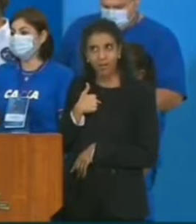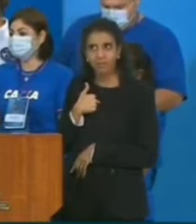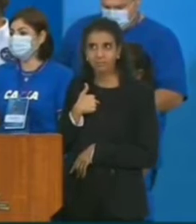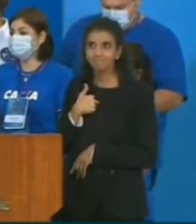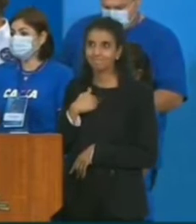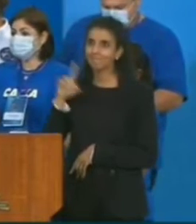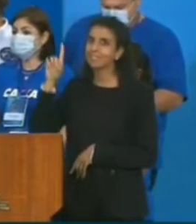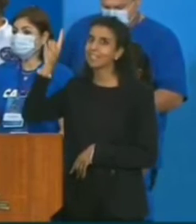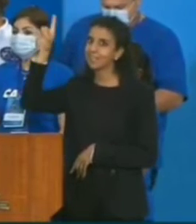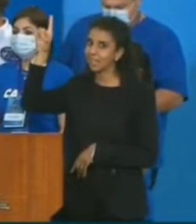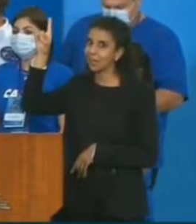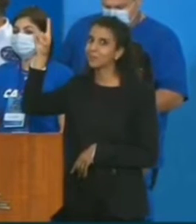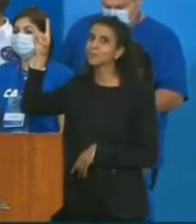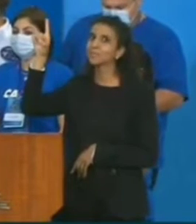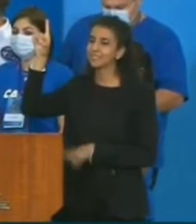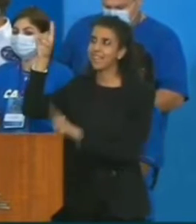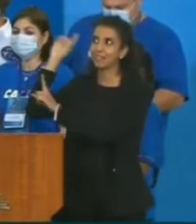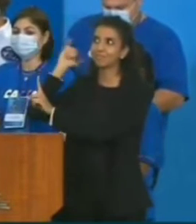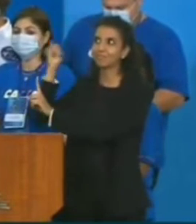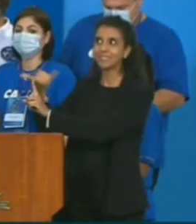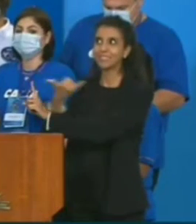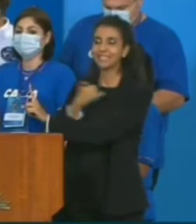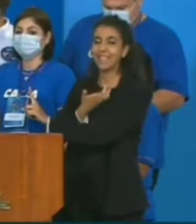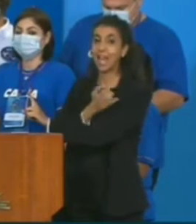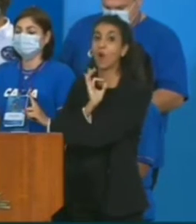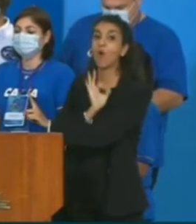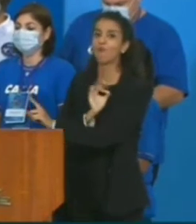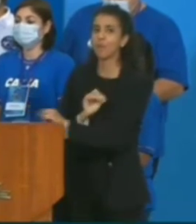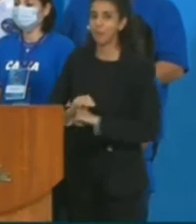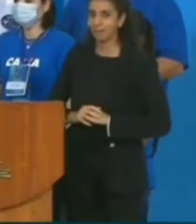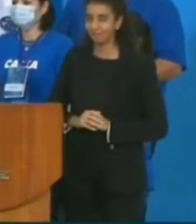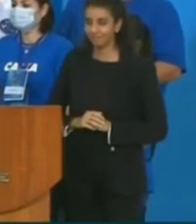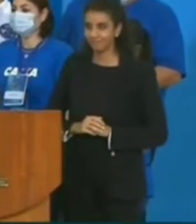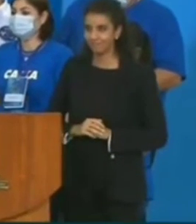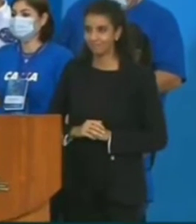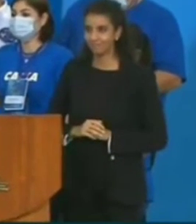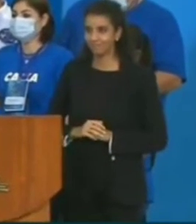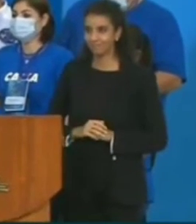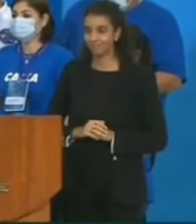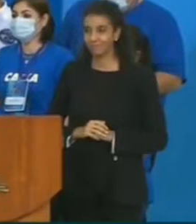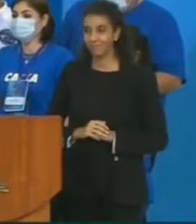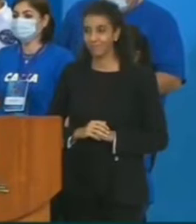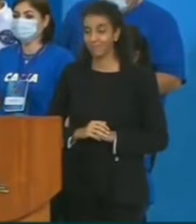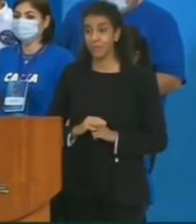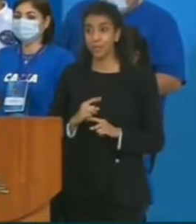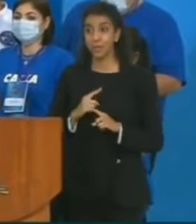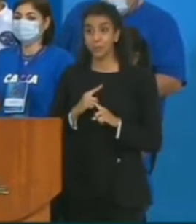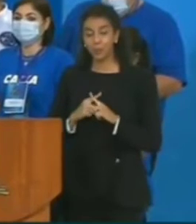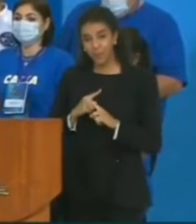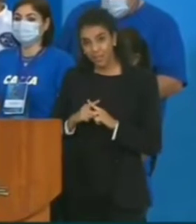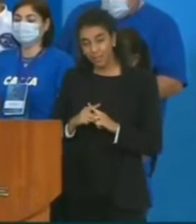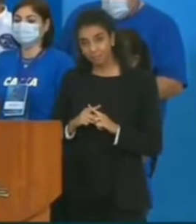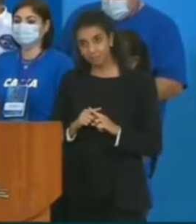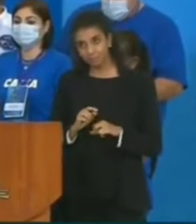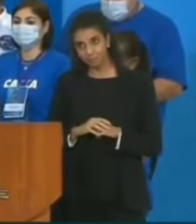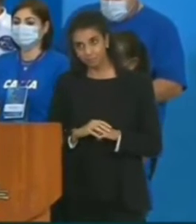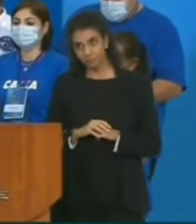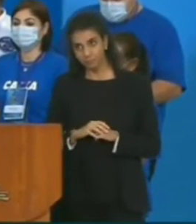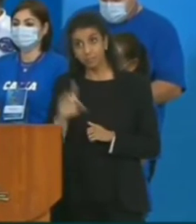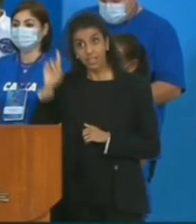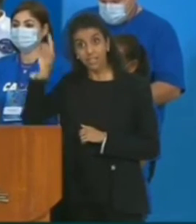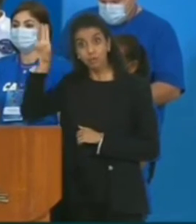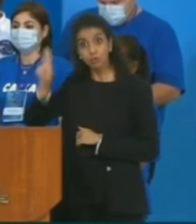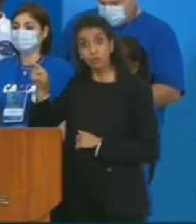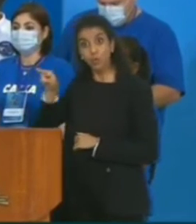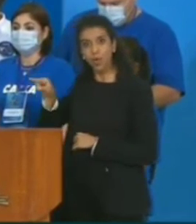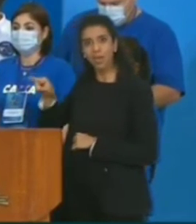Deus está querendo falar, me confirmar alguma coisa. Por quê? Porque ele, Deus usou